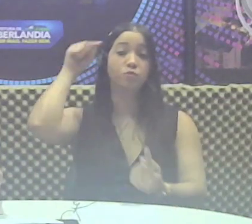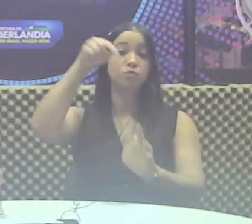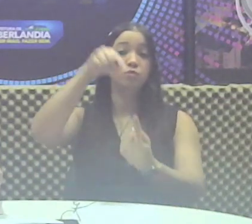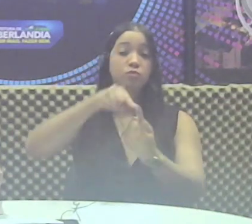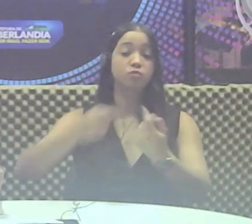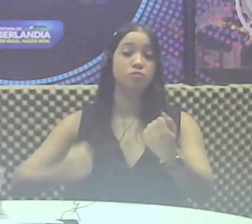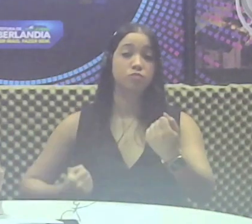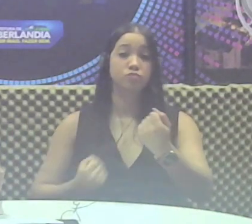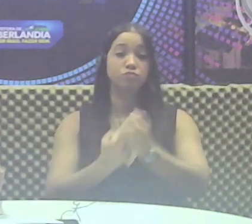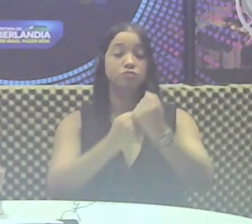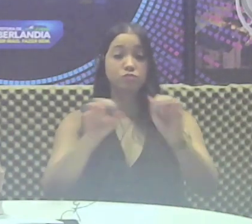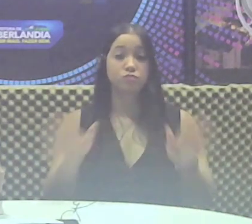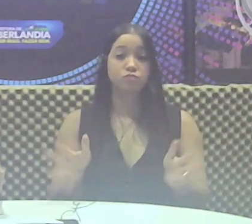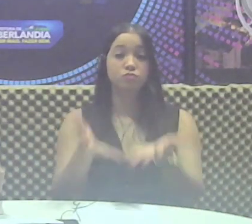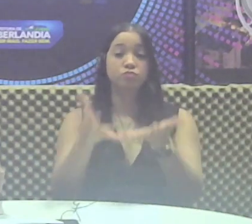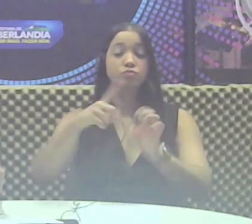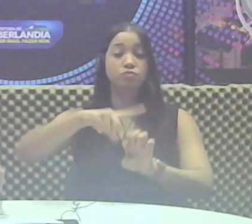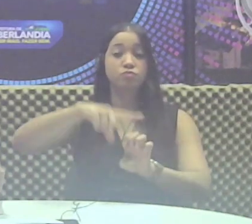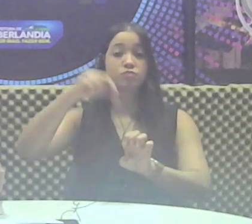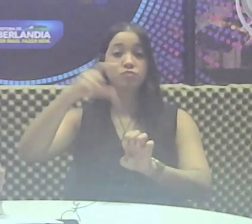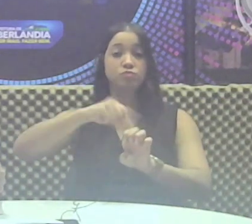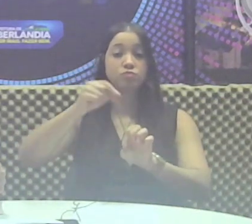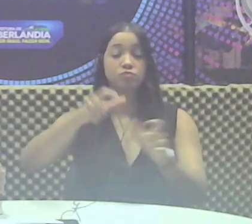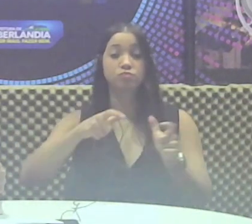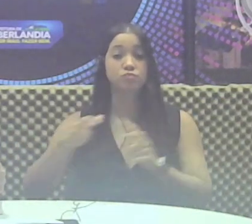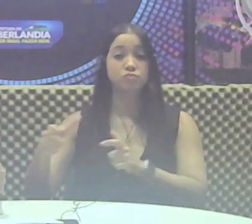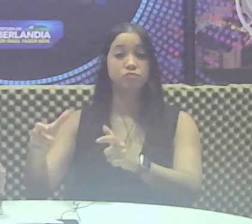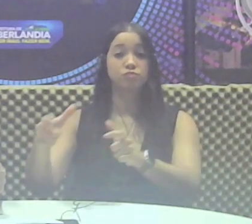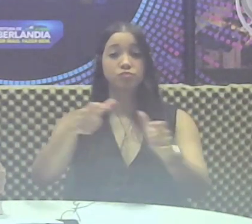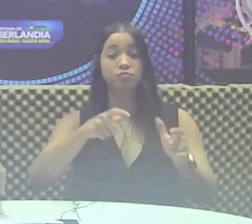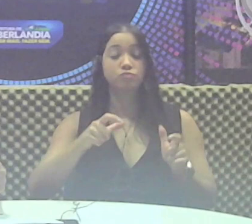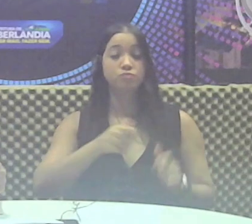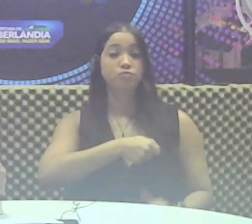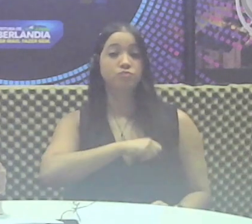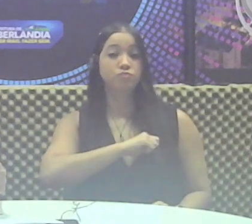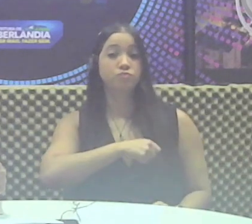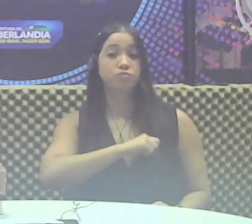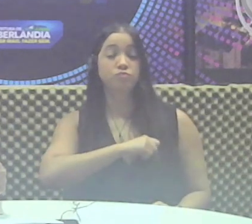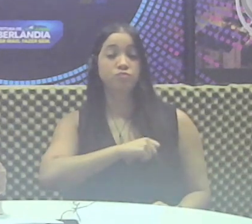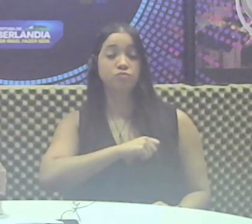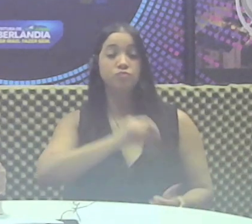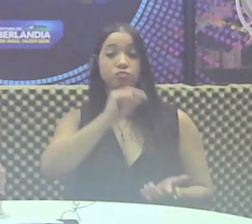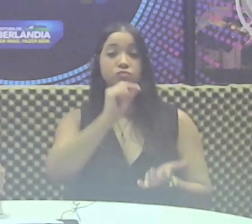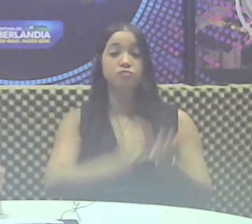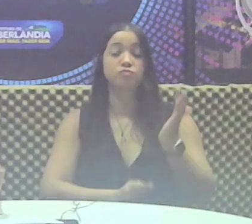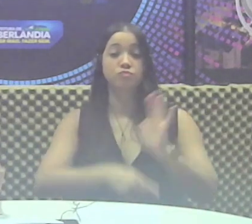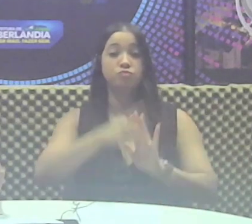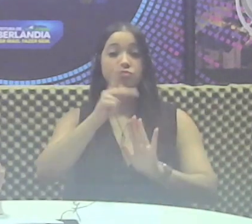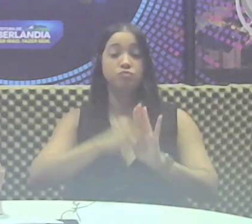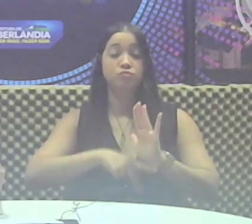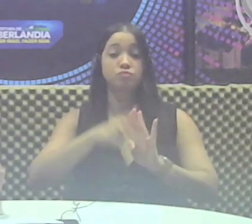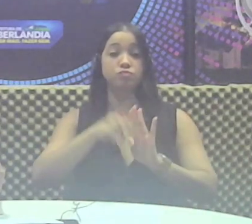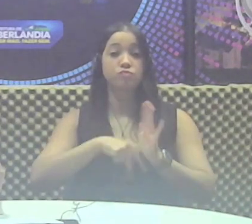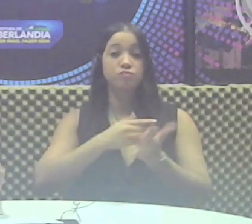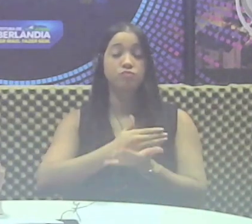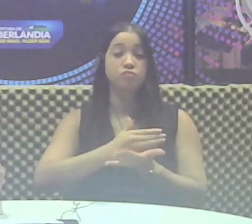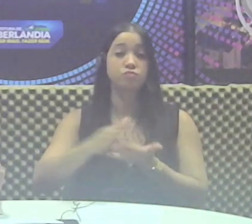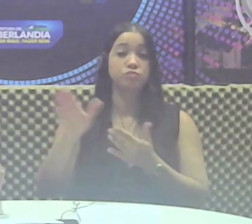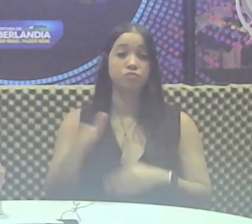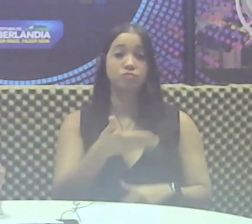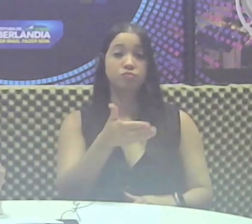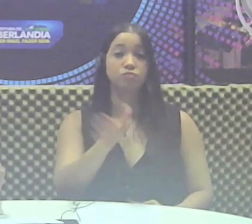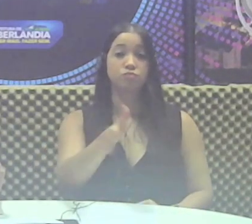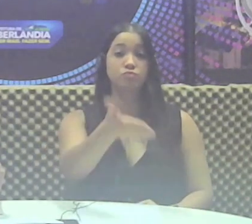de apoiar e estimular o empreendedorismo local, agentes de comunidade contratados pelo programa começaram a percorrer